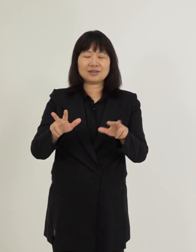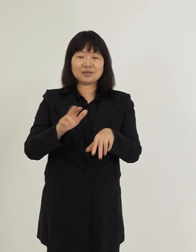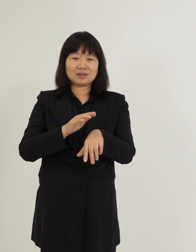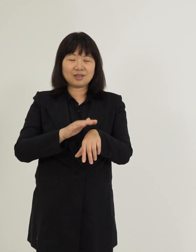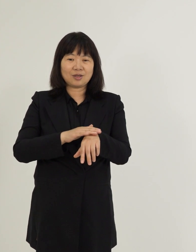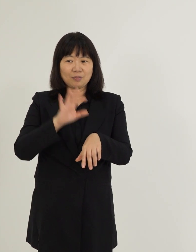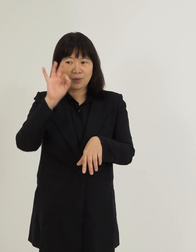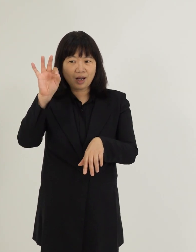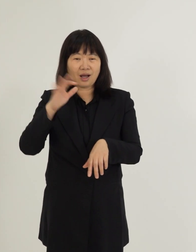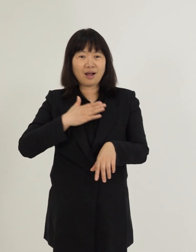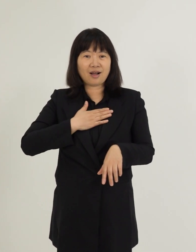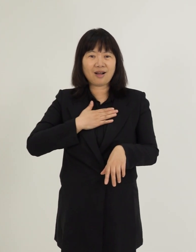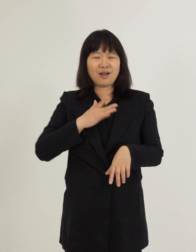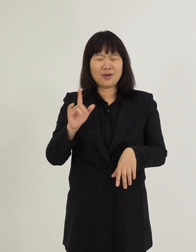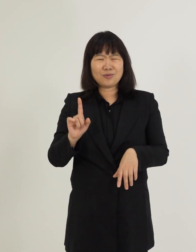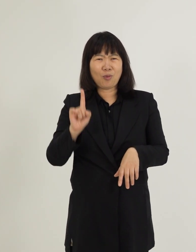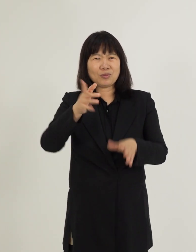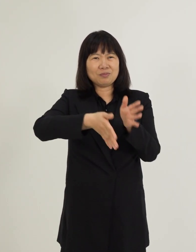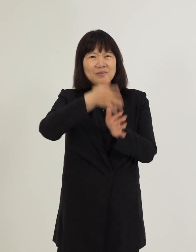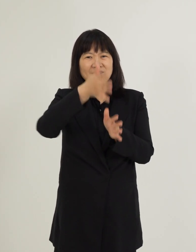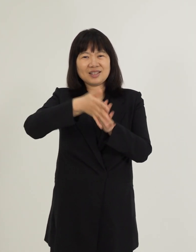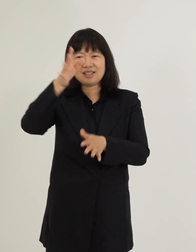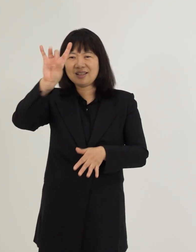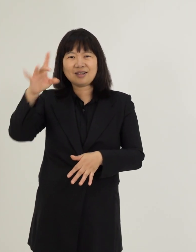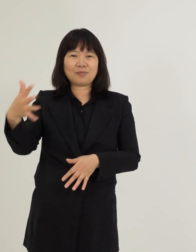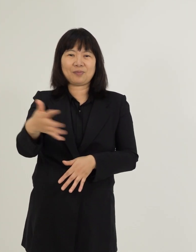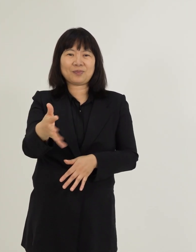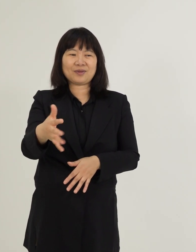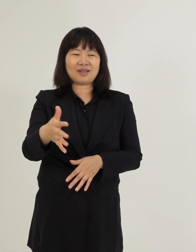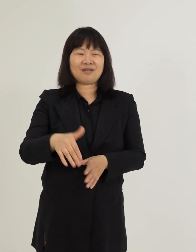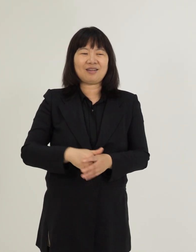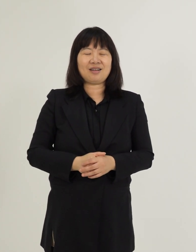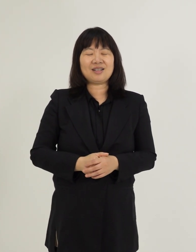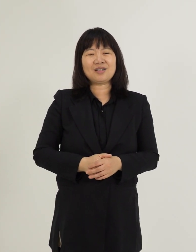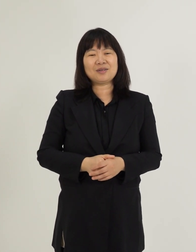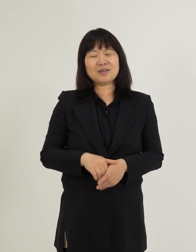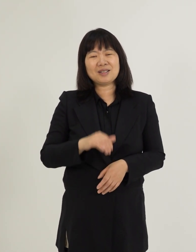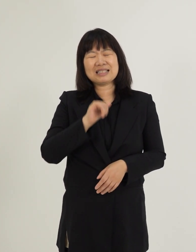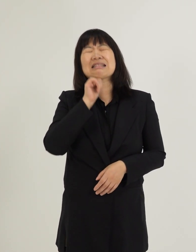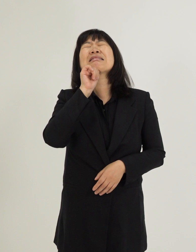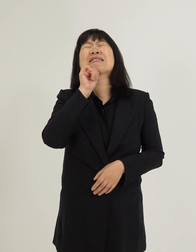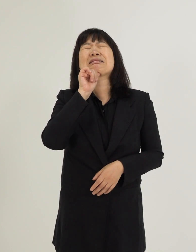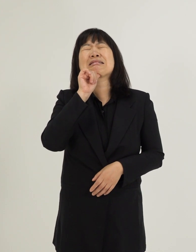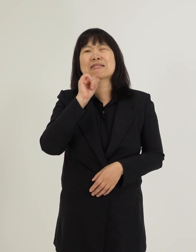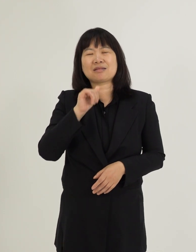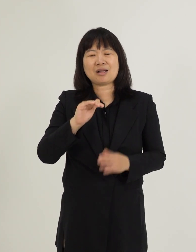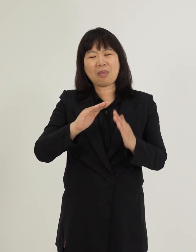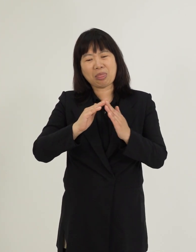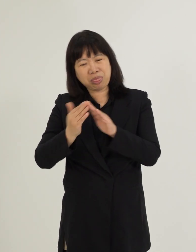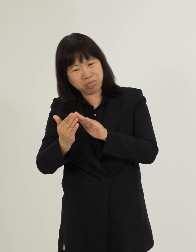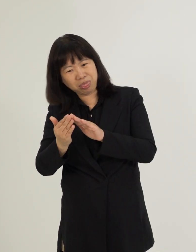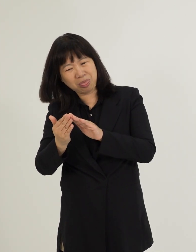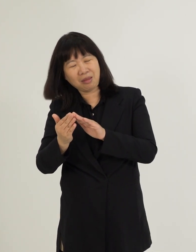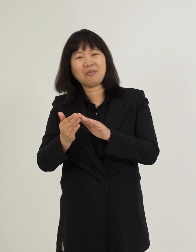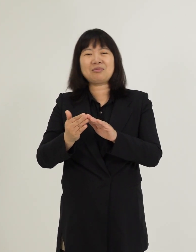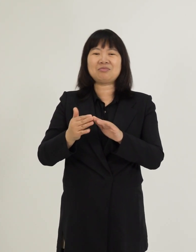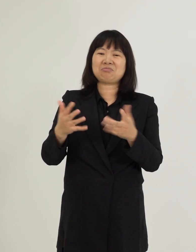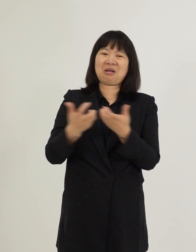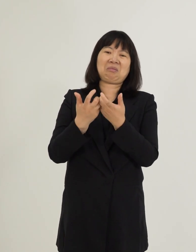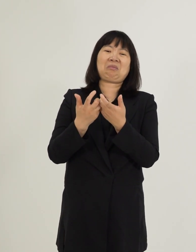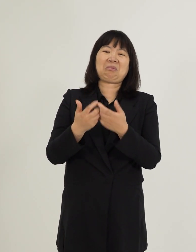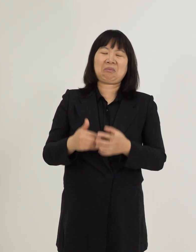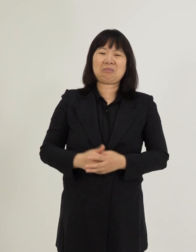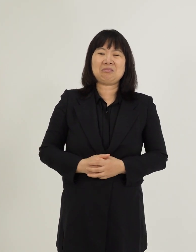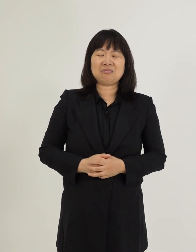봐도 알겠지만 높은 건물도 없어요. 완전 슬럼가에다가 허름한 동네예요.